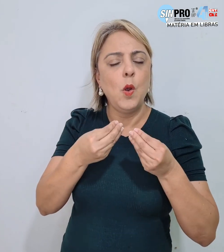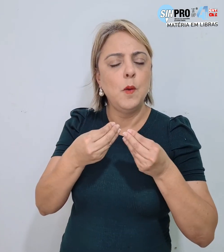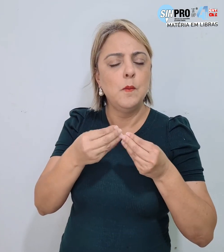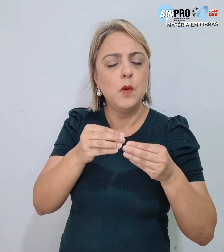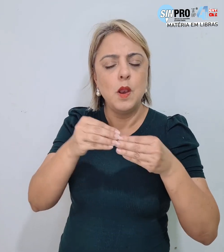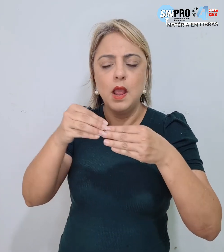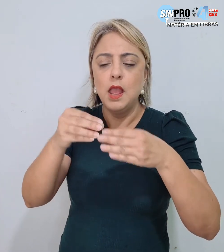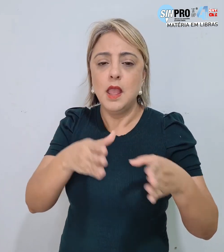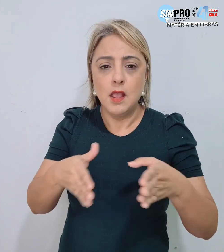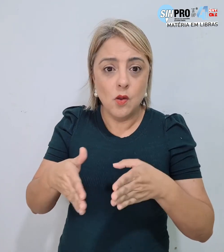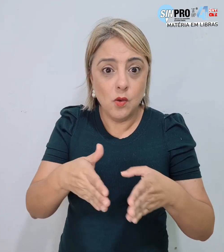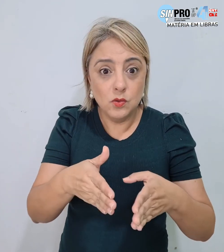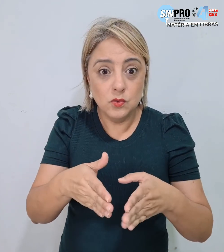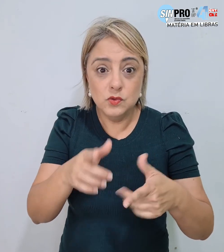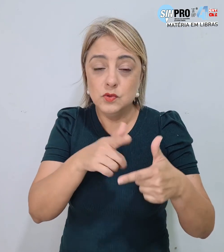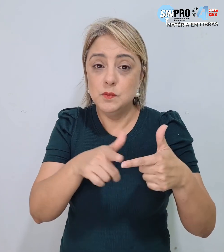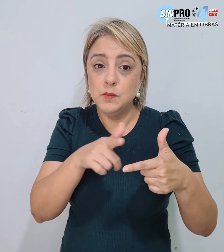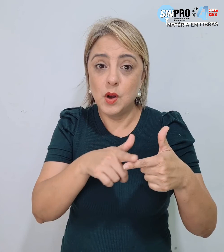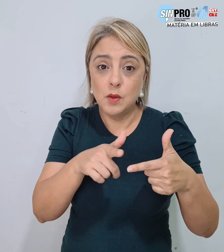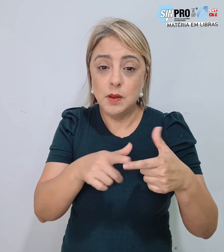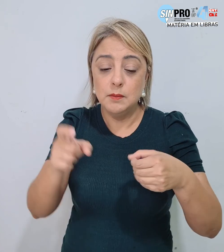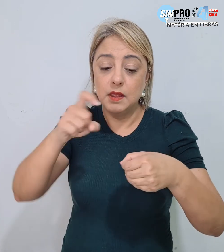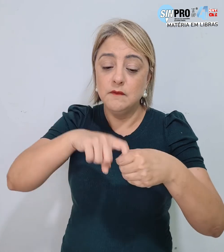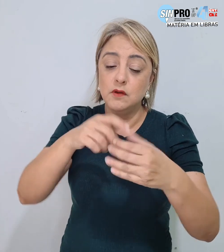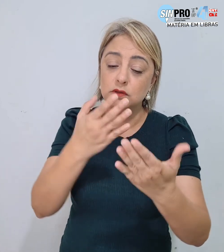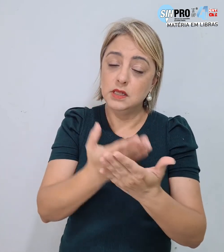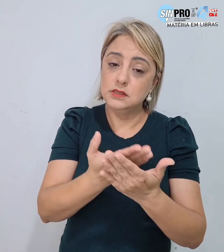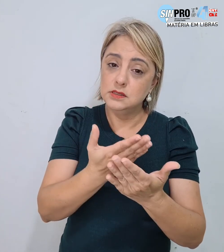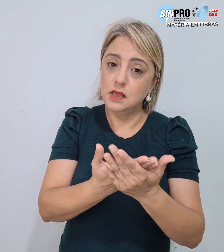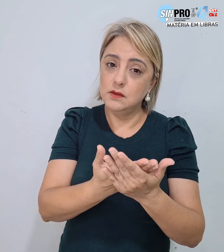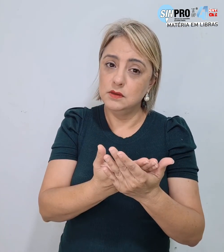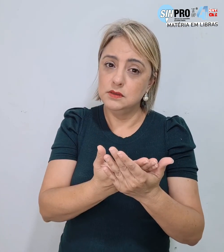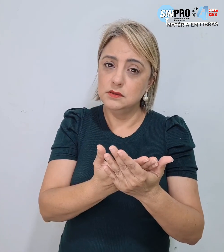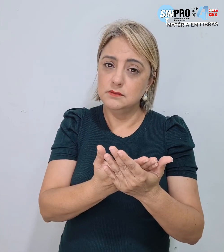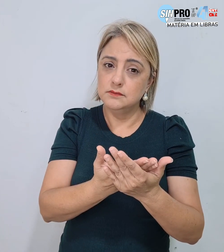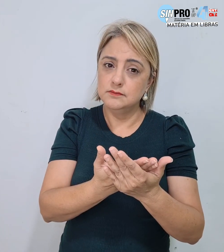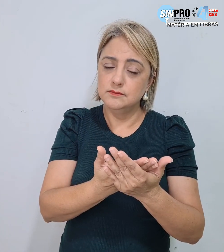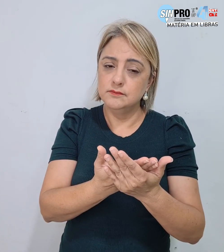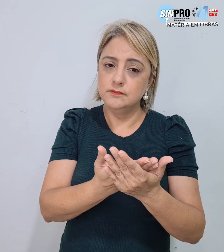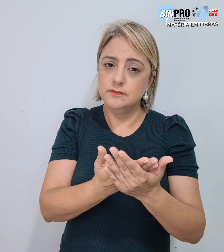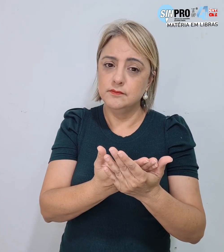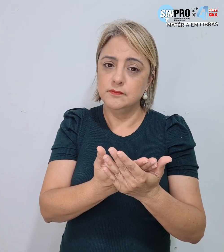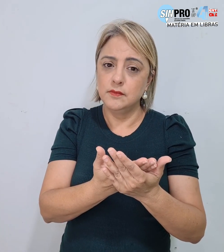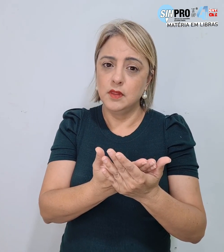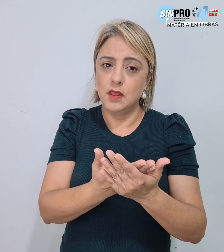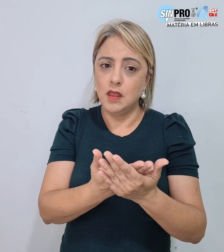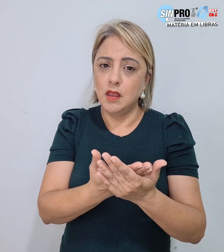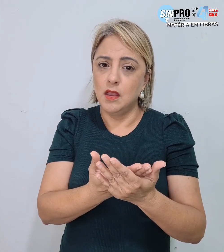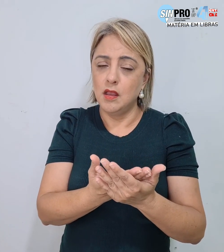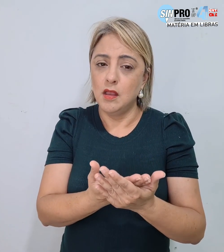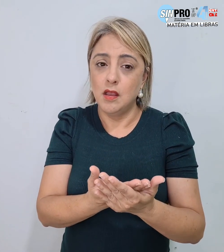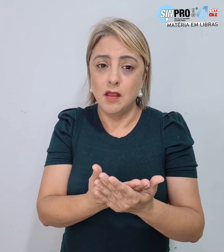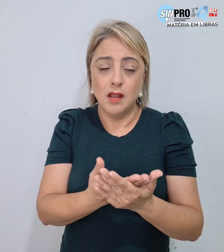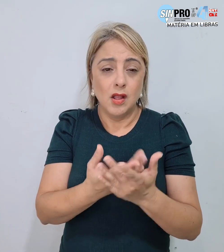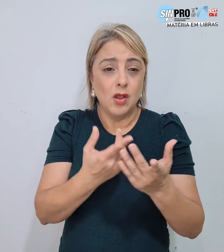da questão e dá a volta às aulas e em total descompasso